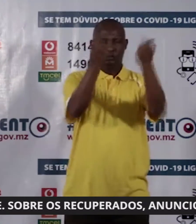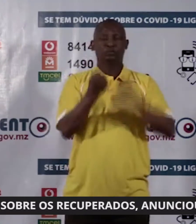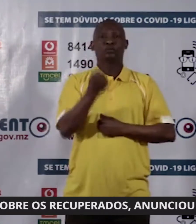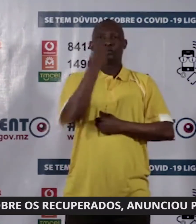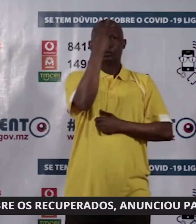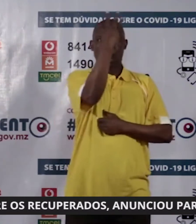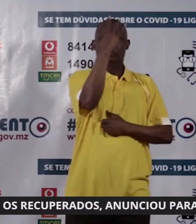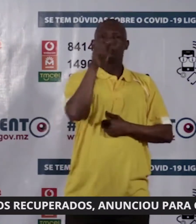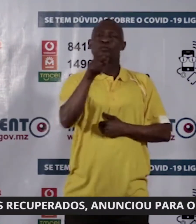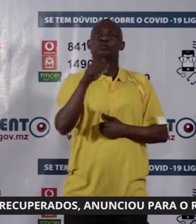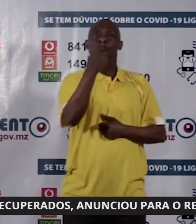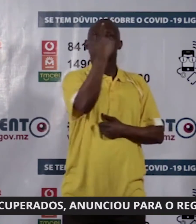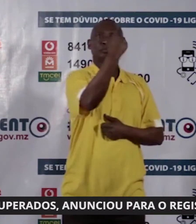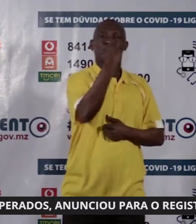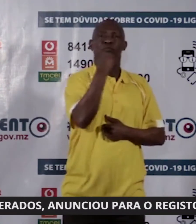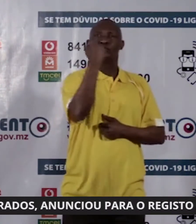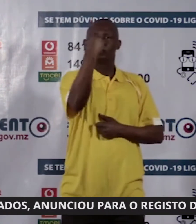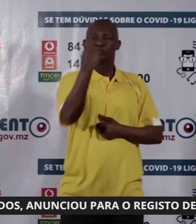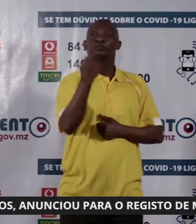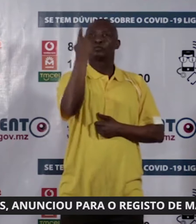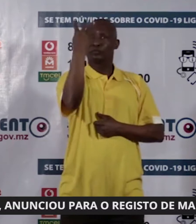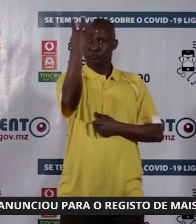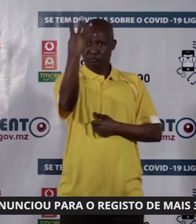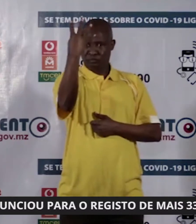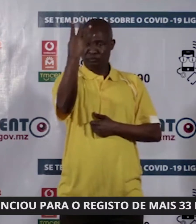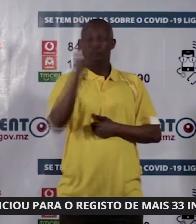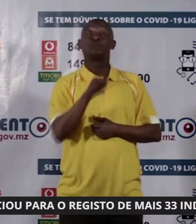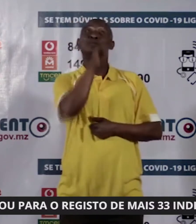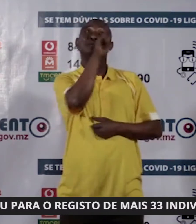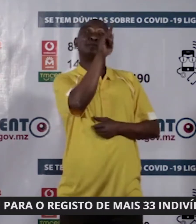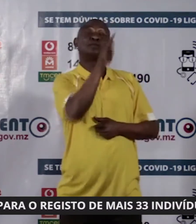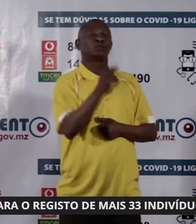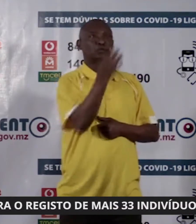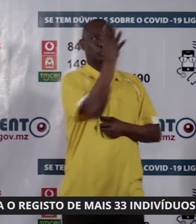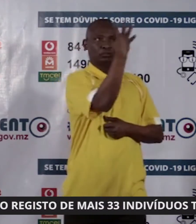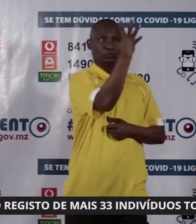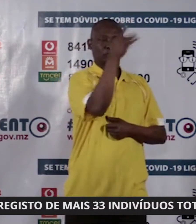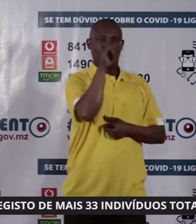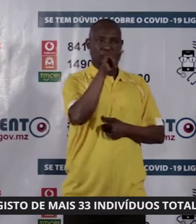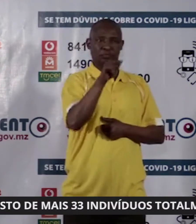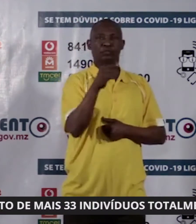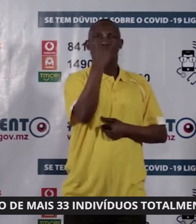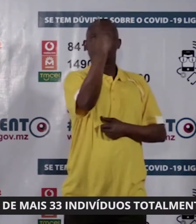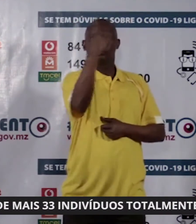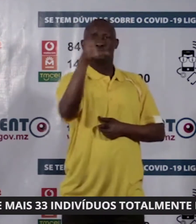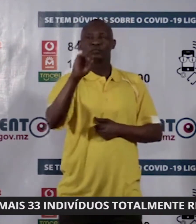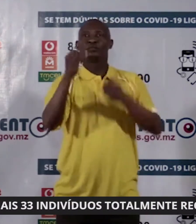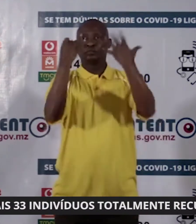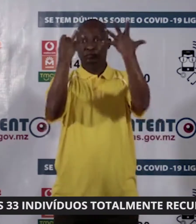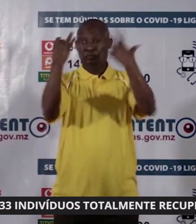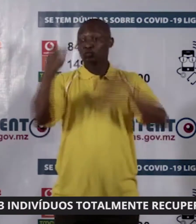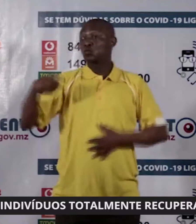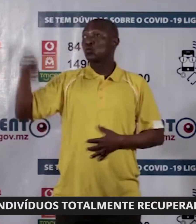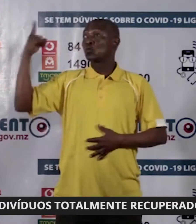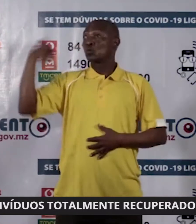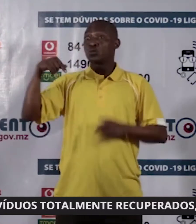773.114 óbitos, dos quais 4.107 nas últimas 24 horas. E